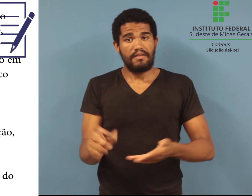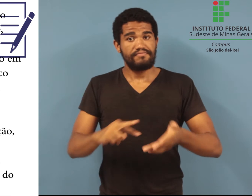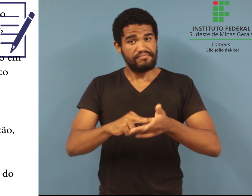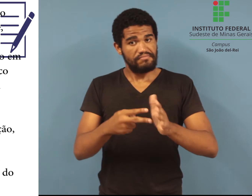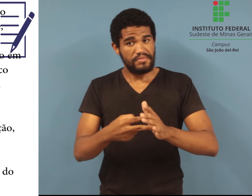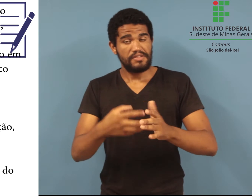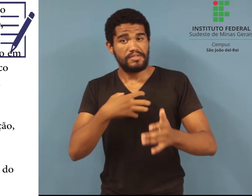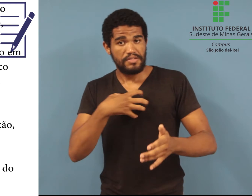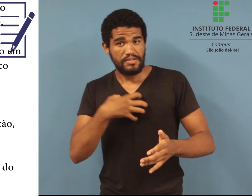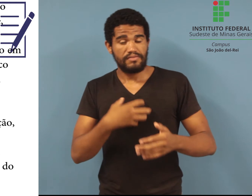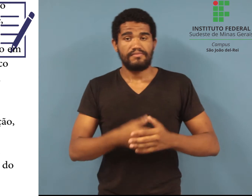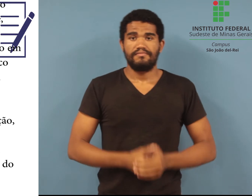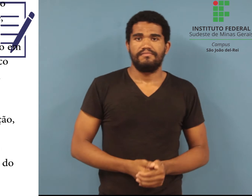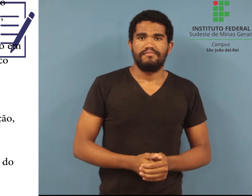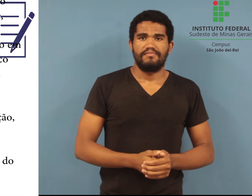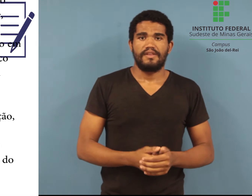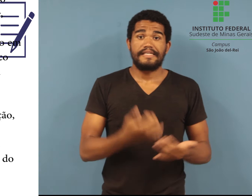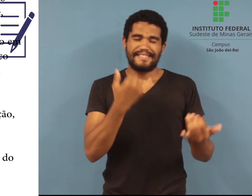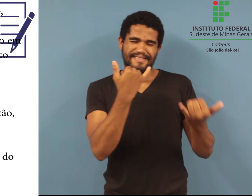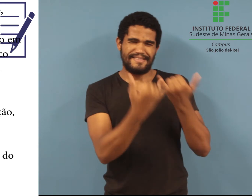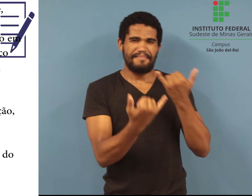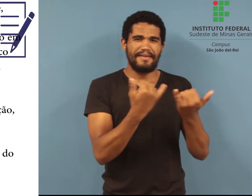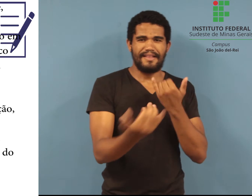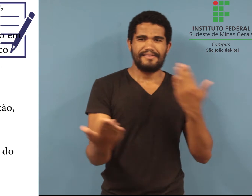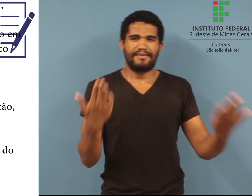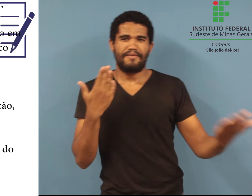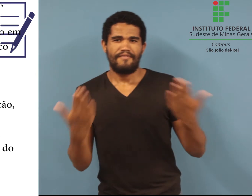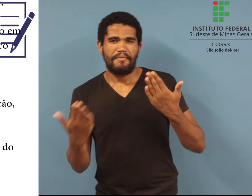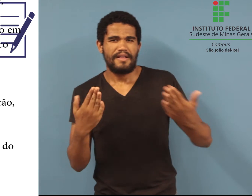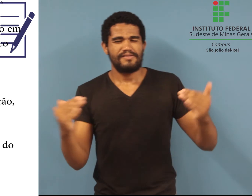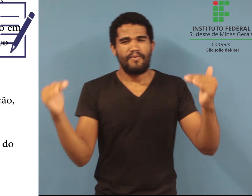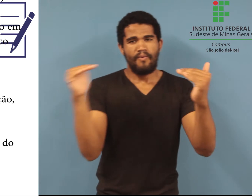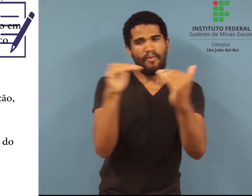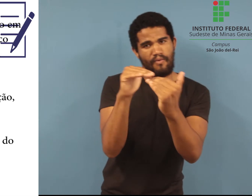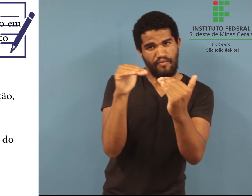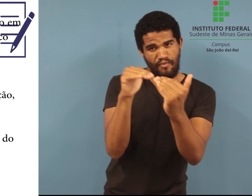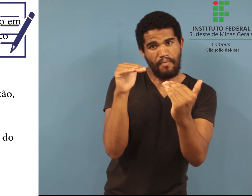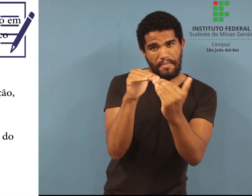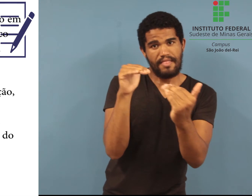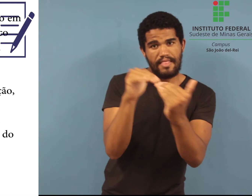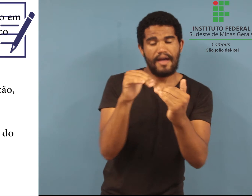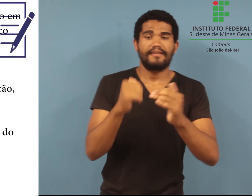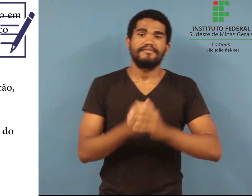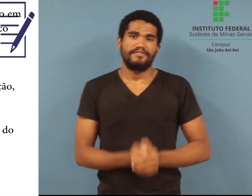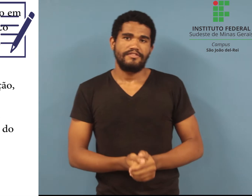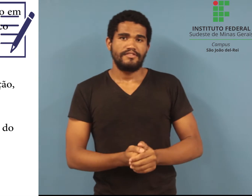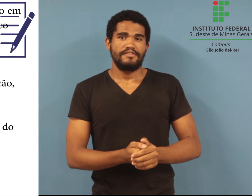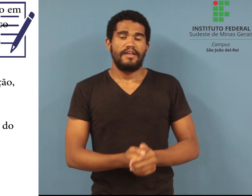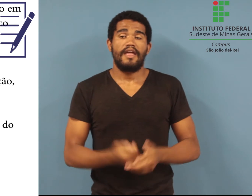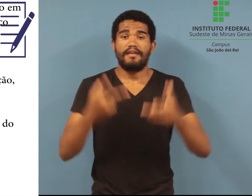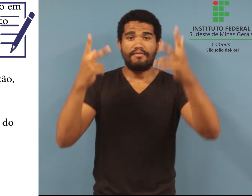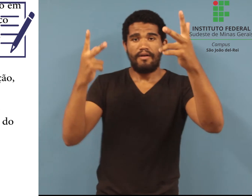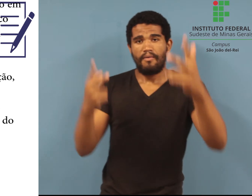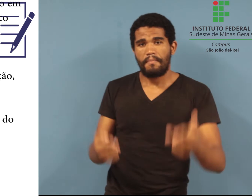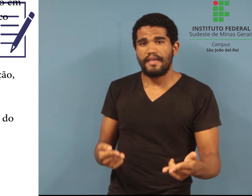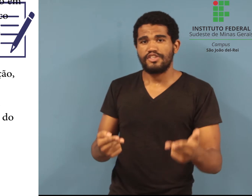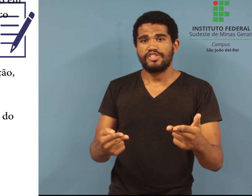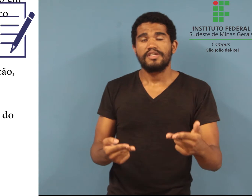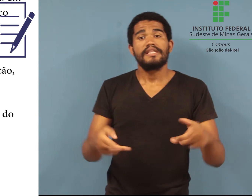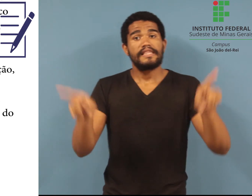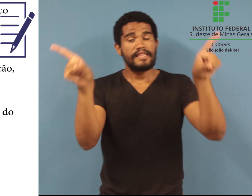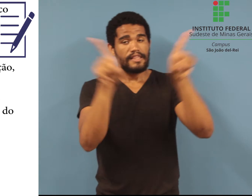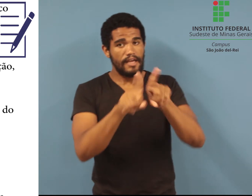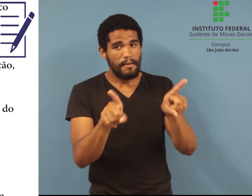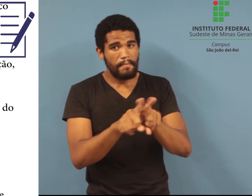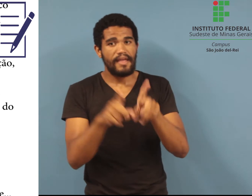posteriormente. Semelhança, comparação, conformidade. Igualmente, da mesma forma, assim